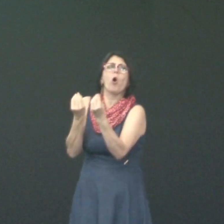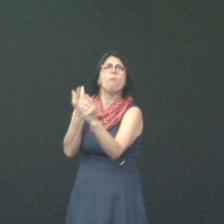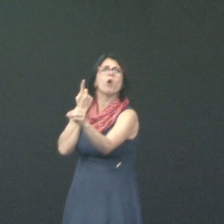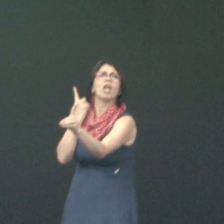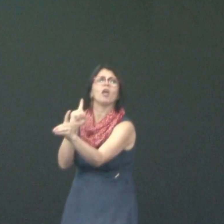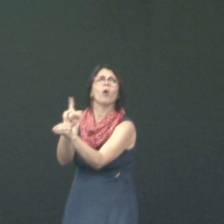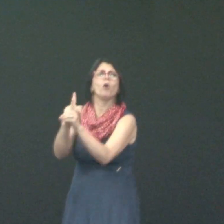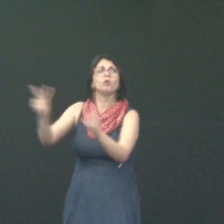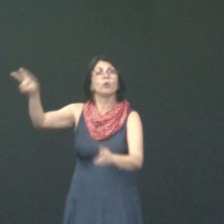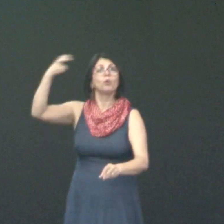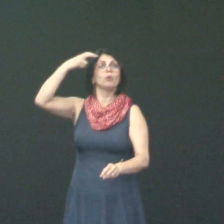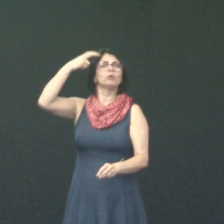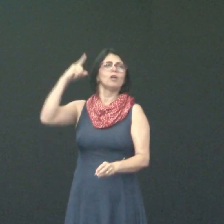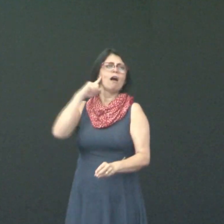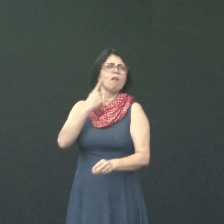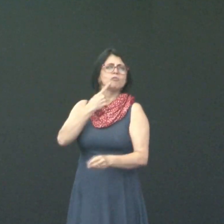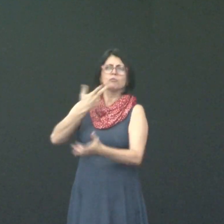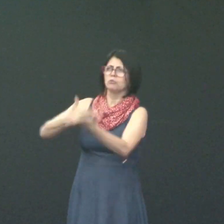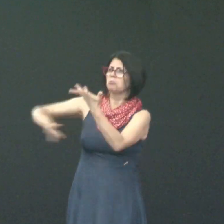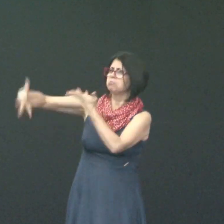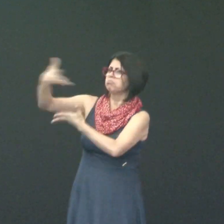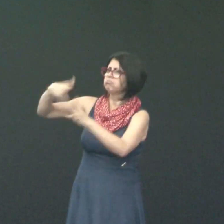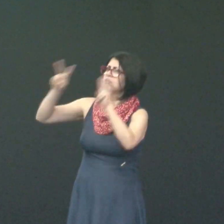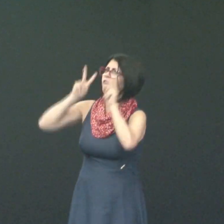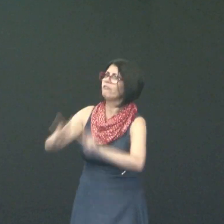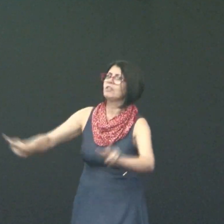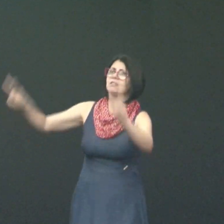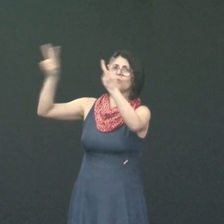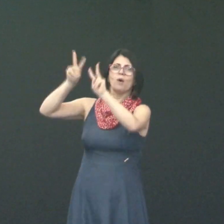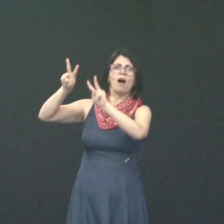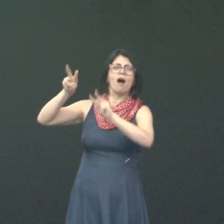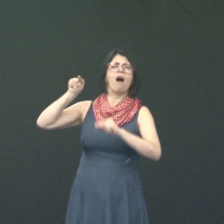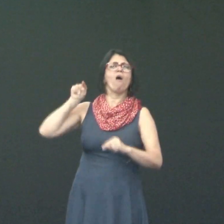da visualidade, na questão cultural.